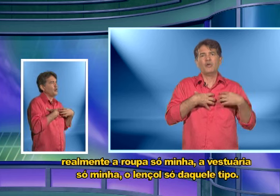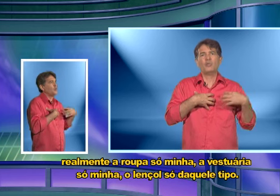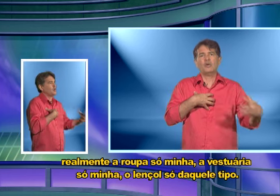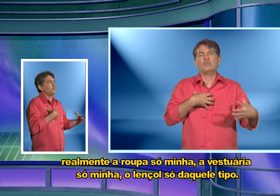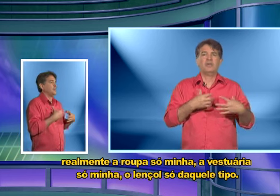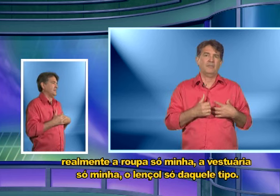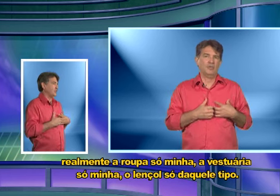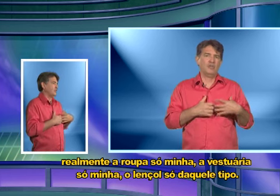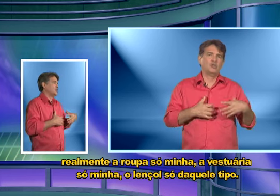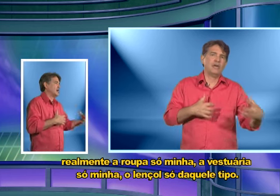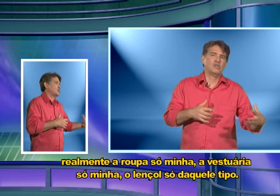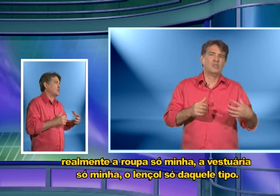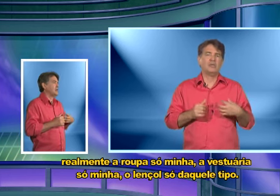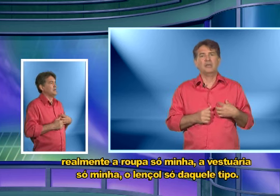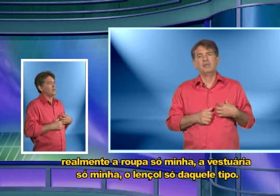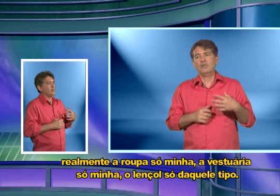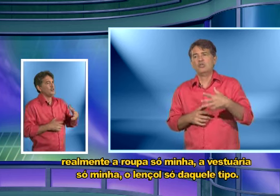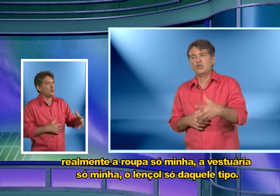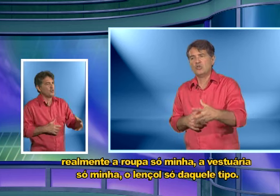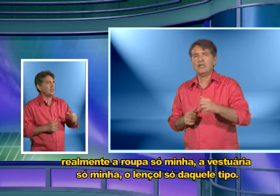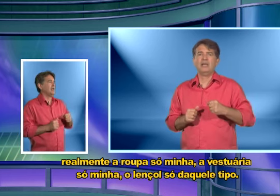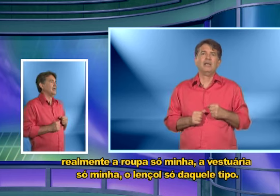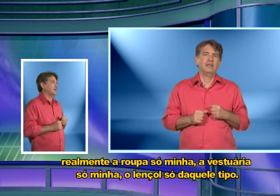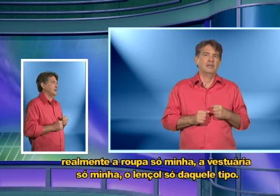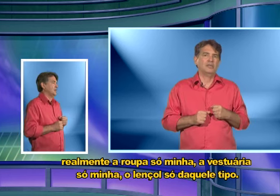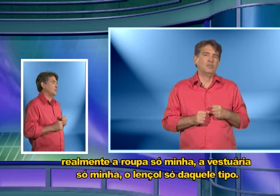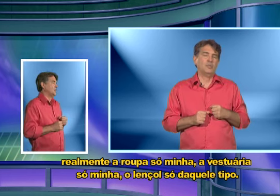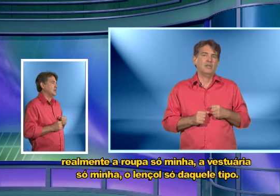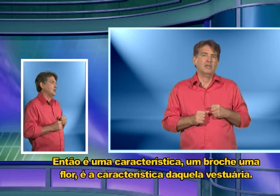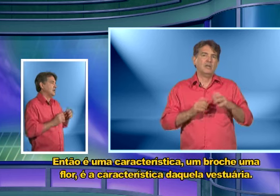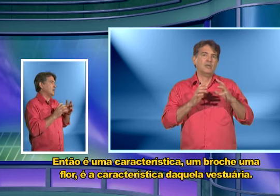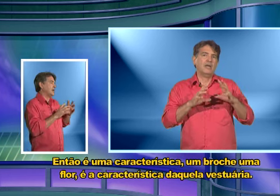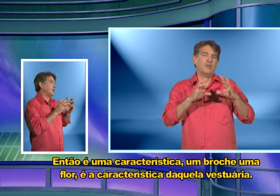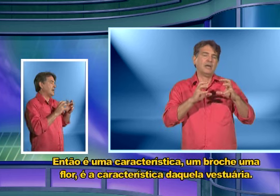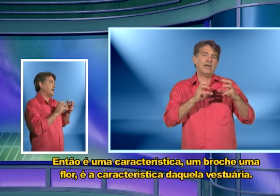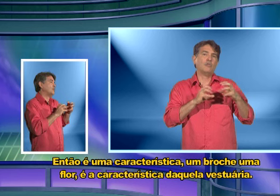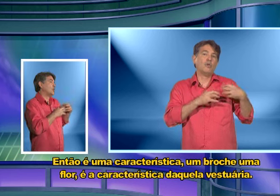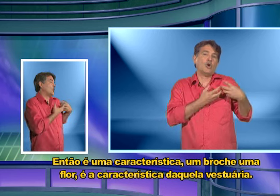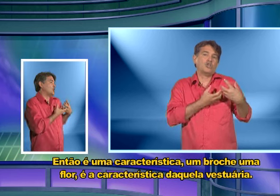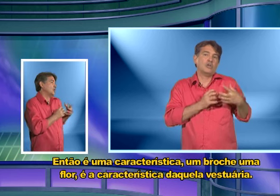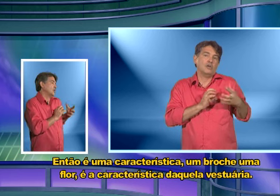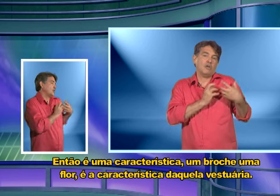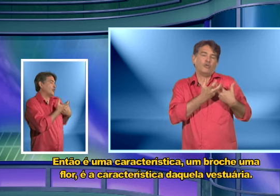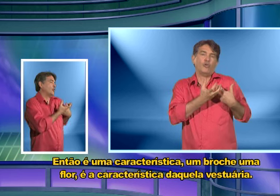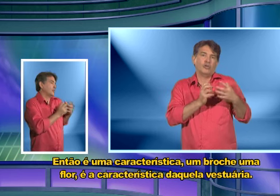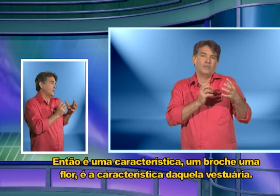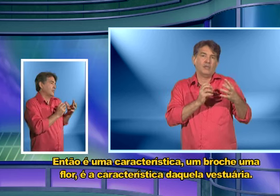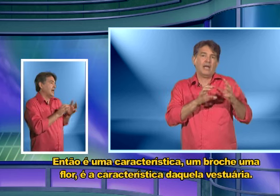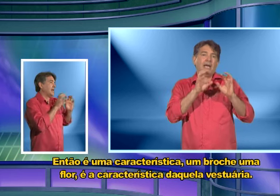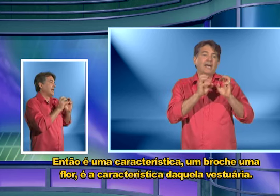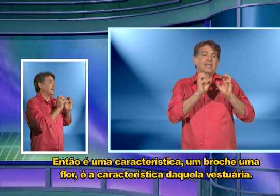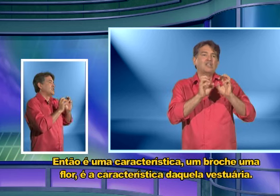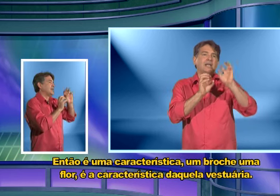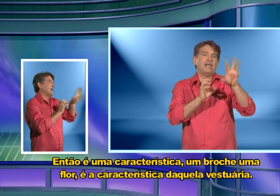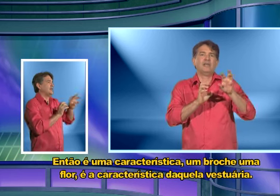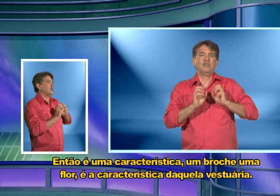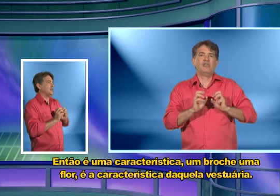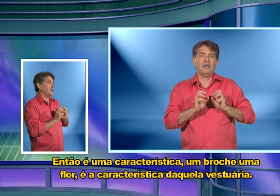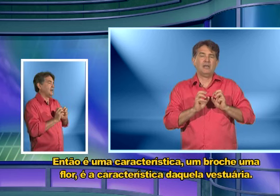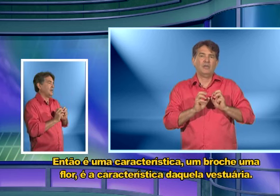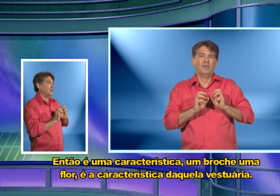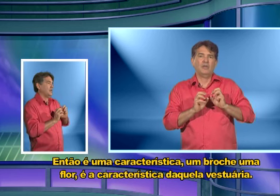realmente a roupa só minha. Uma vestuária só minha. Um lençol só daquele tipo. Então, é um broche, uma flor. É a característica